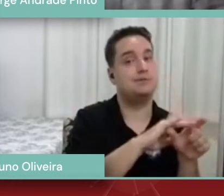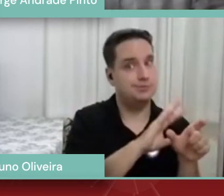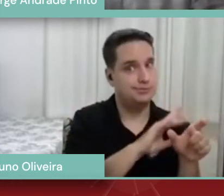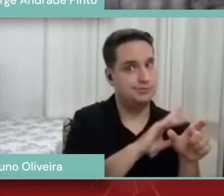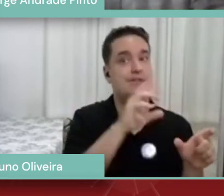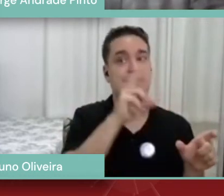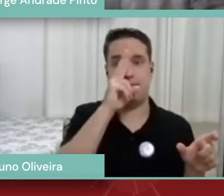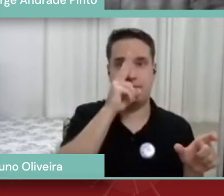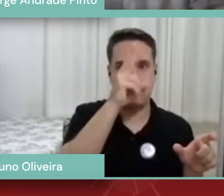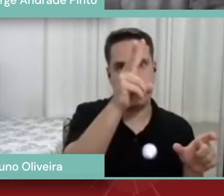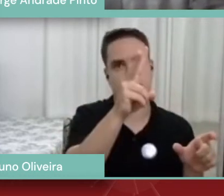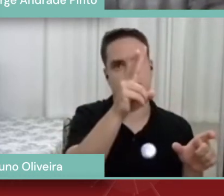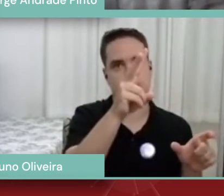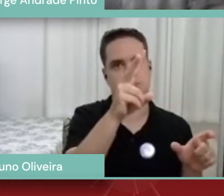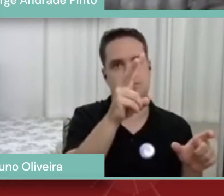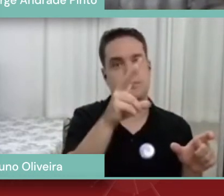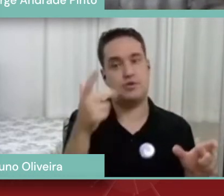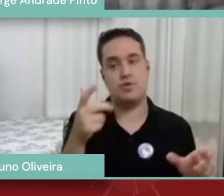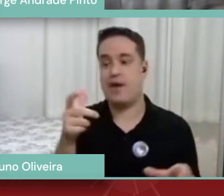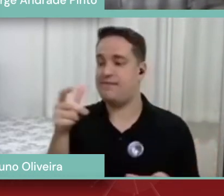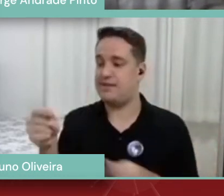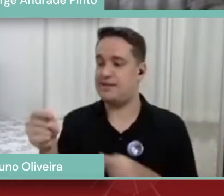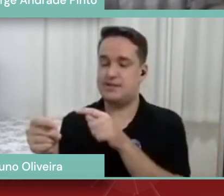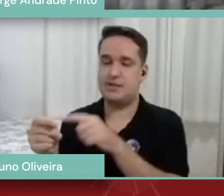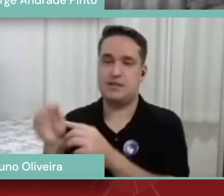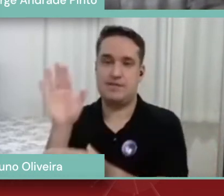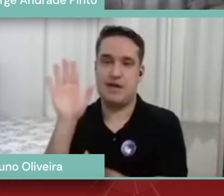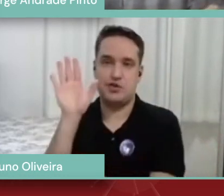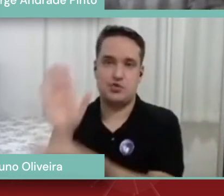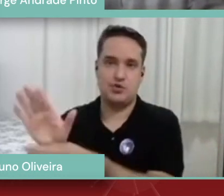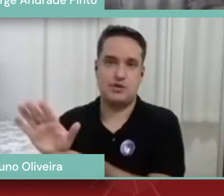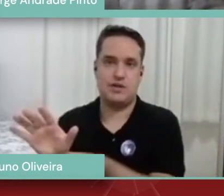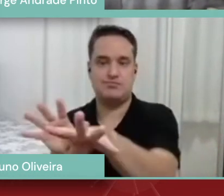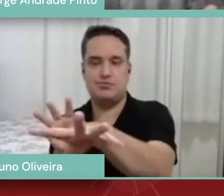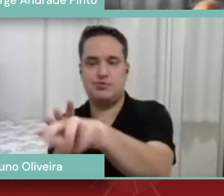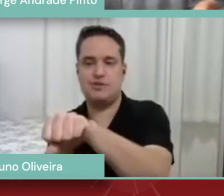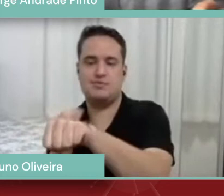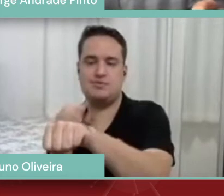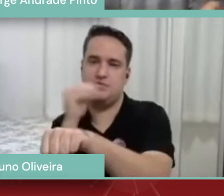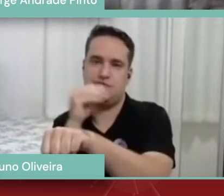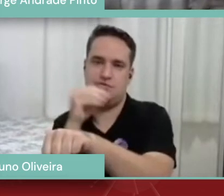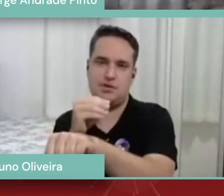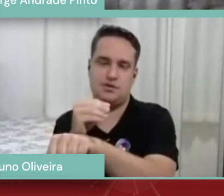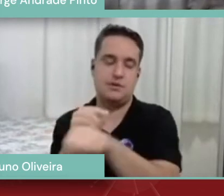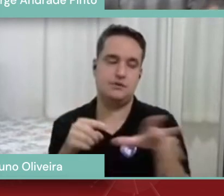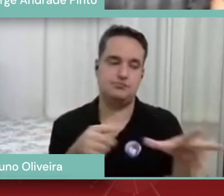no COVID-19, que a gente sabe que afeta populações,